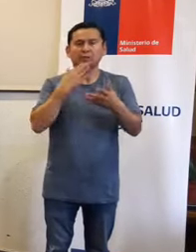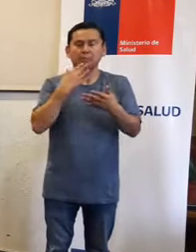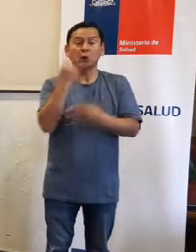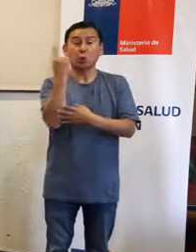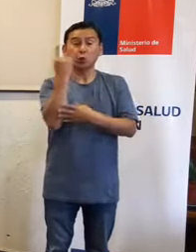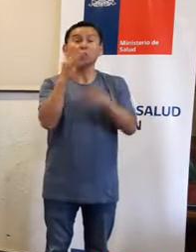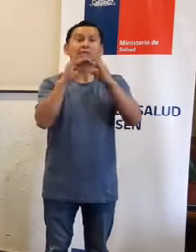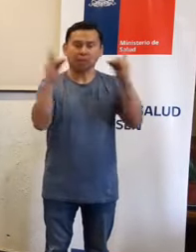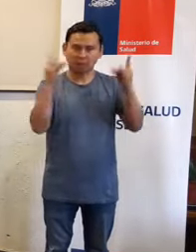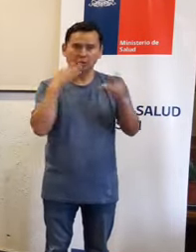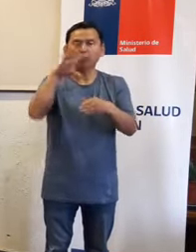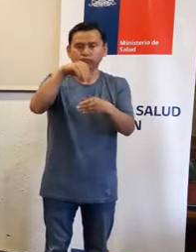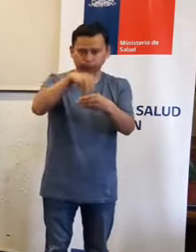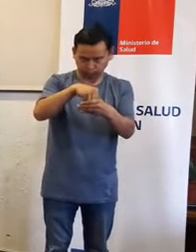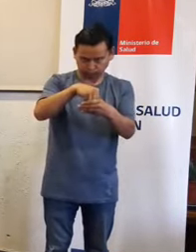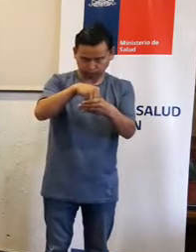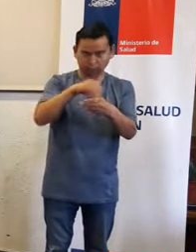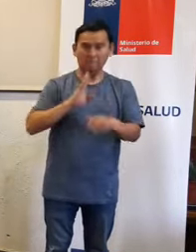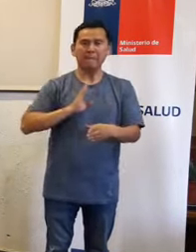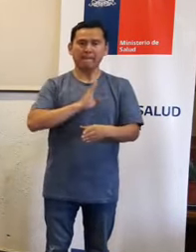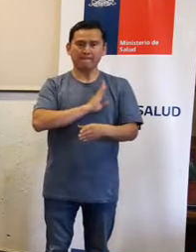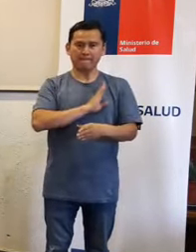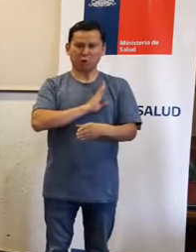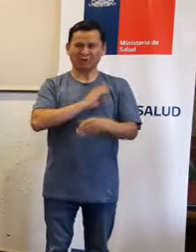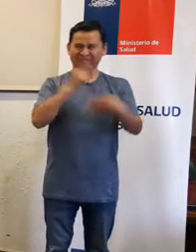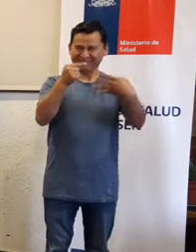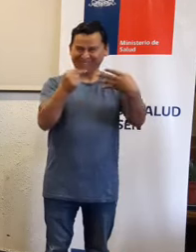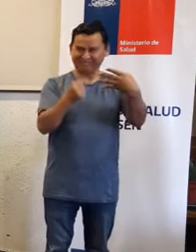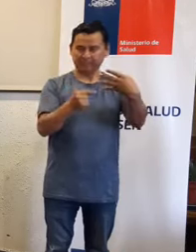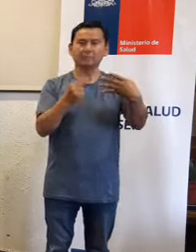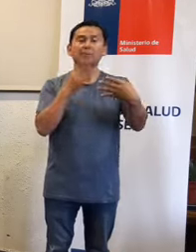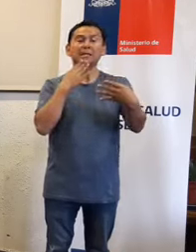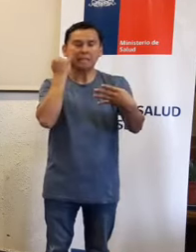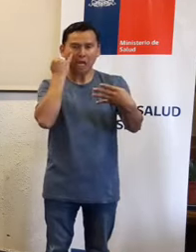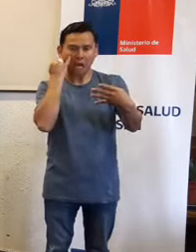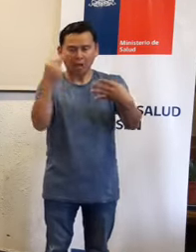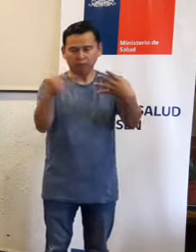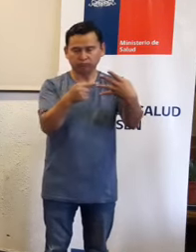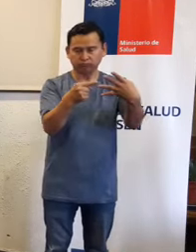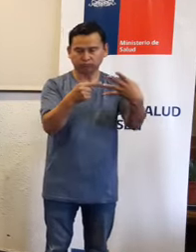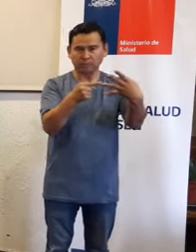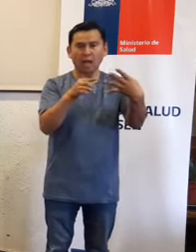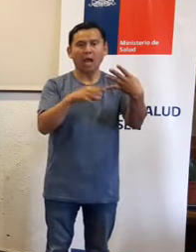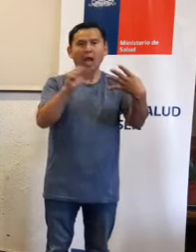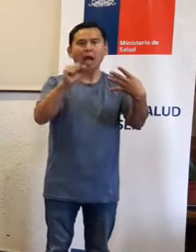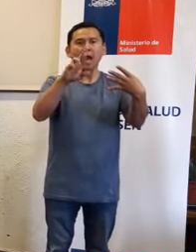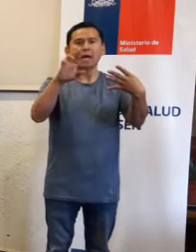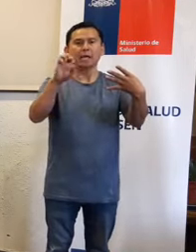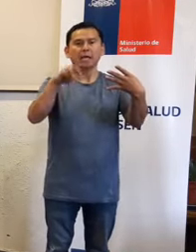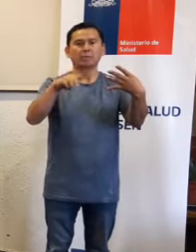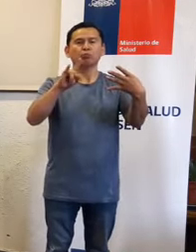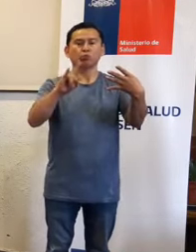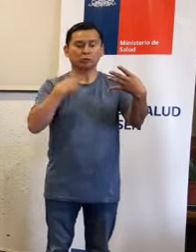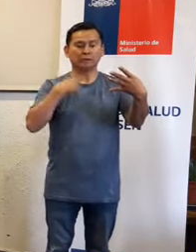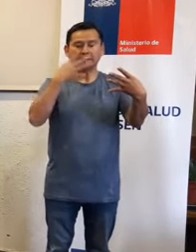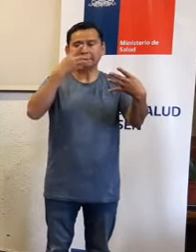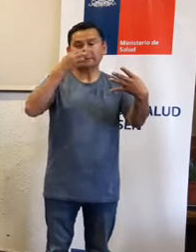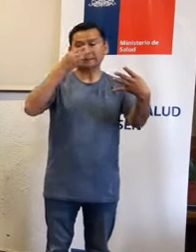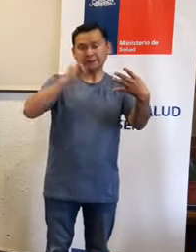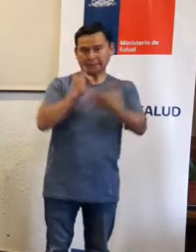través de la Universidad Aysén y también la Universidad Tecnológica Inacá, la Aremu y esta Intendente,